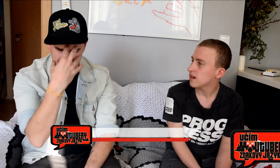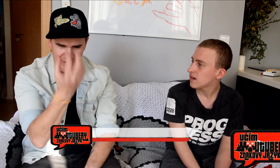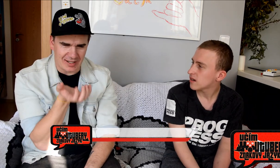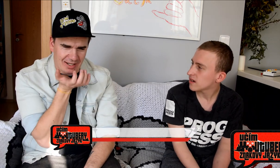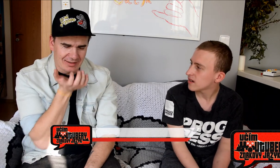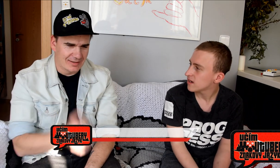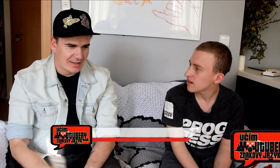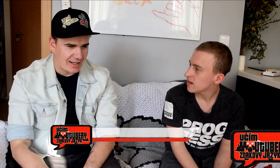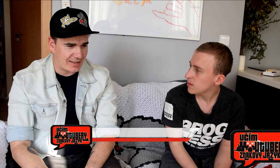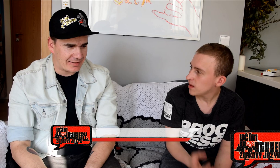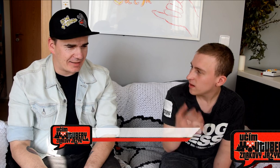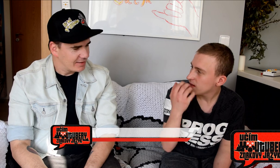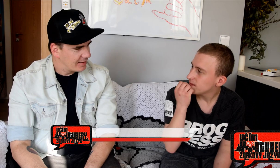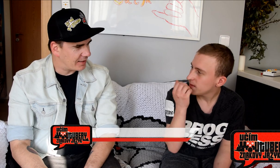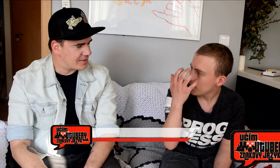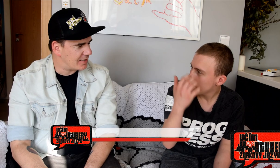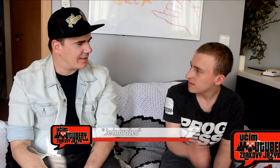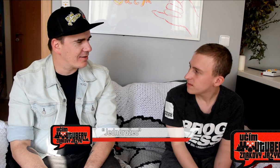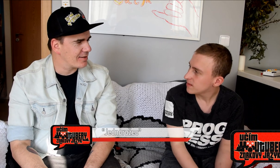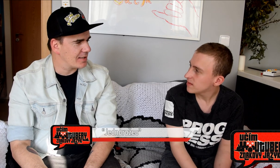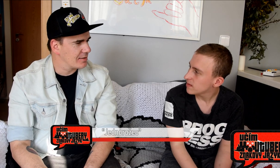Hrocha. A jak se řekne jednorožec?